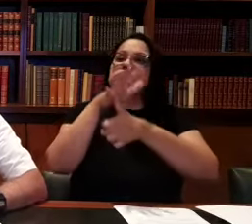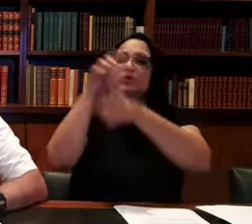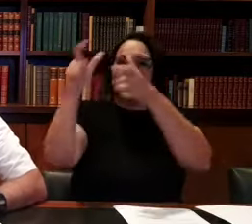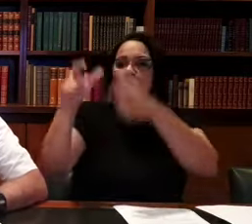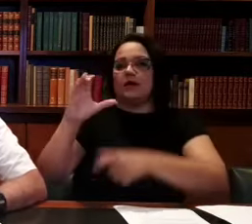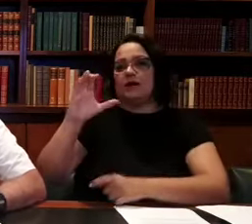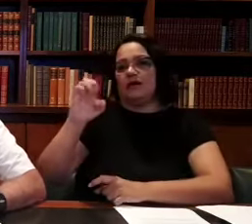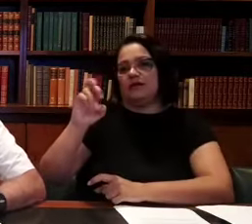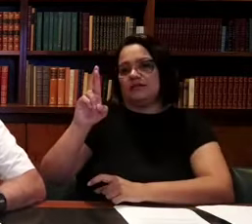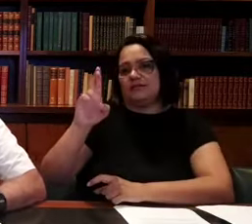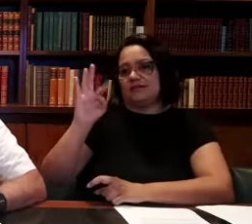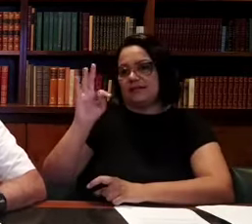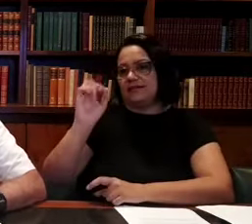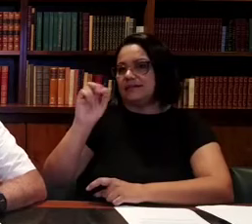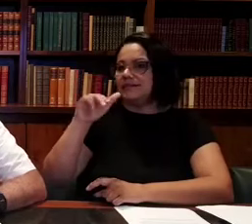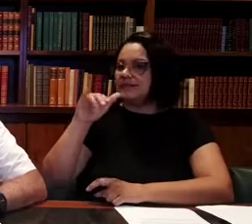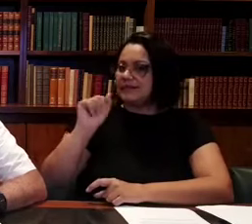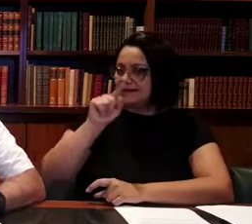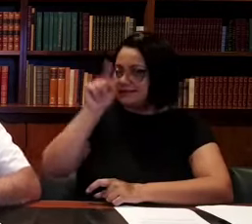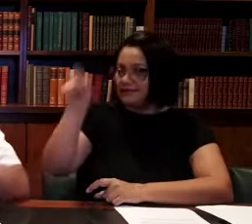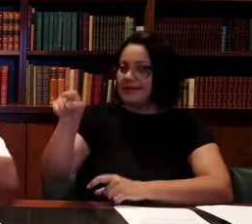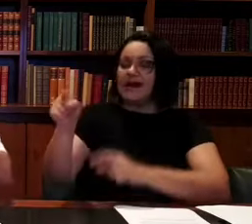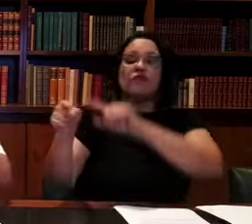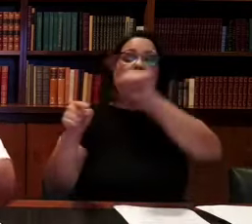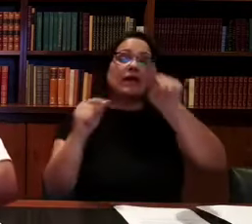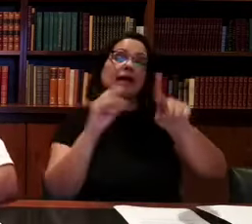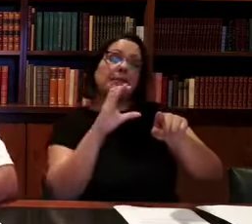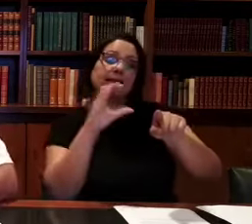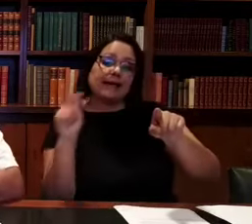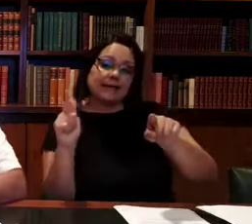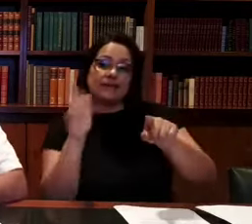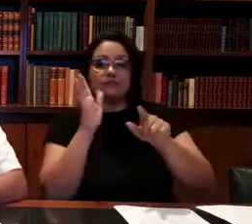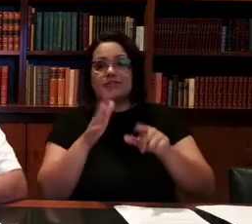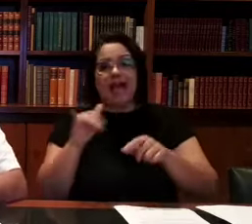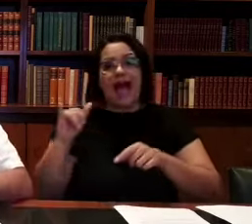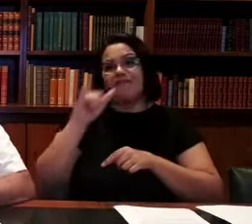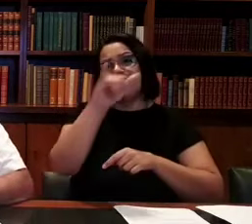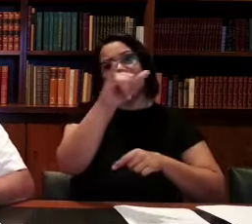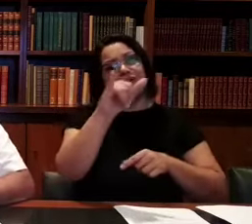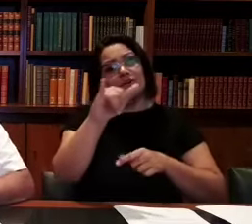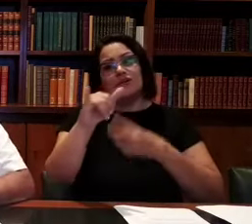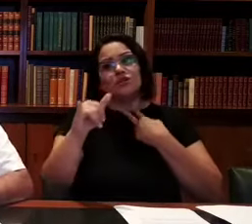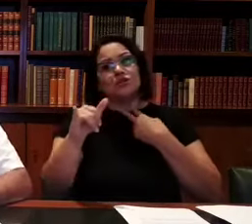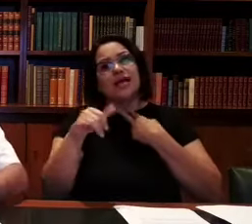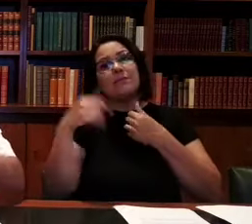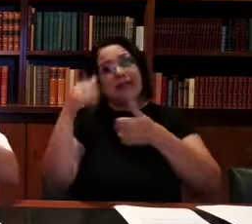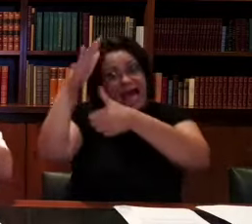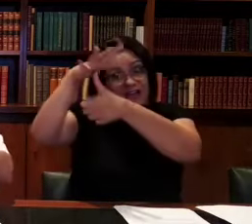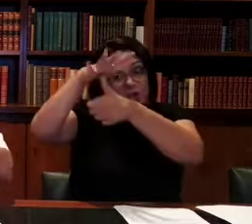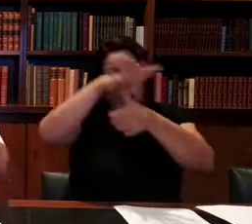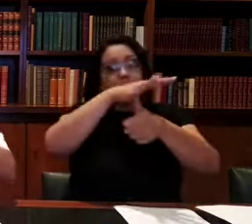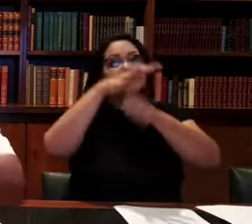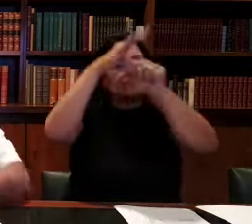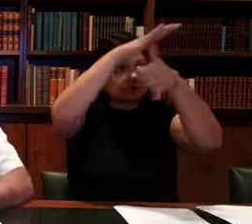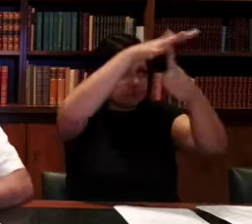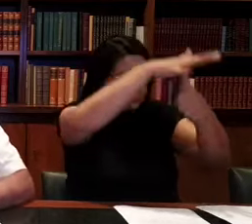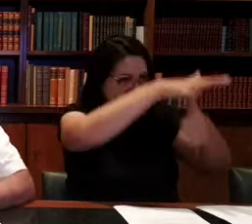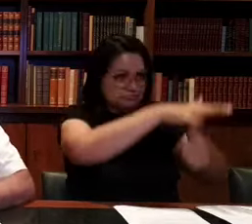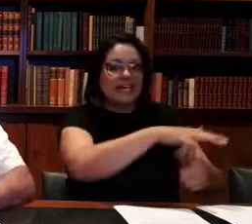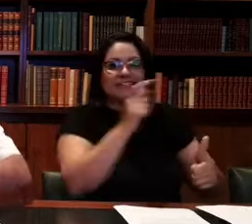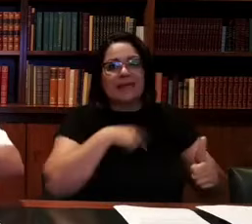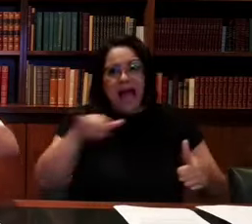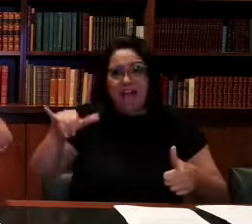é Camila quando paramos ali já em Campina Grande já era avião né então não dá para parar na praça vocês viram se fosse helicóptero deve tá